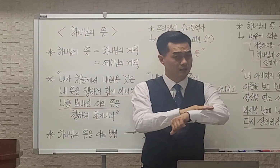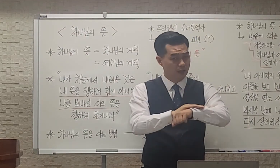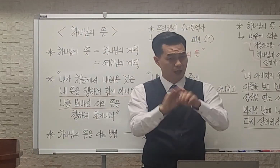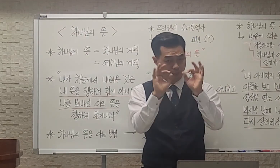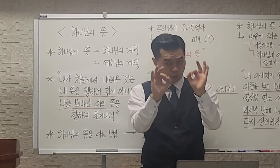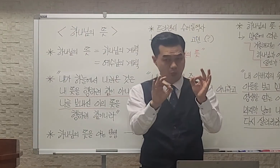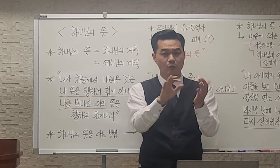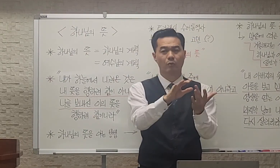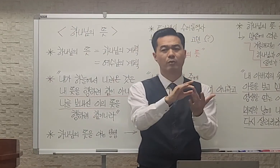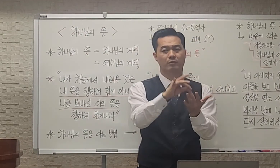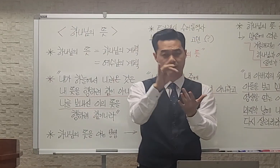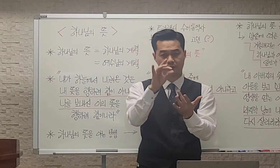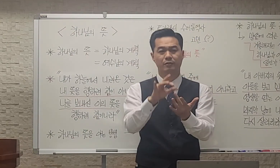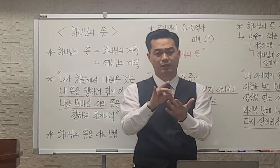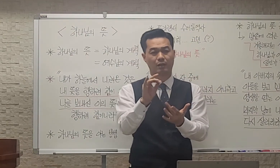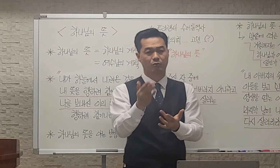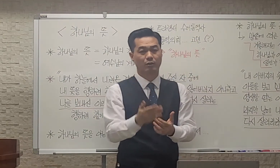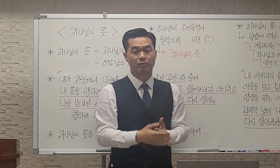잘 보고 선택해야 돼.